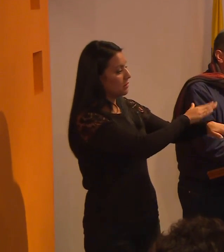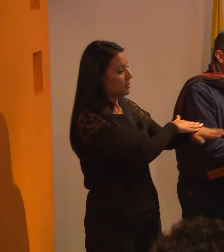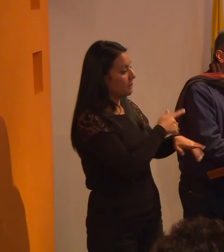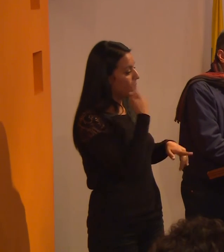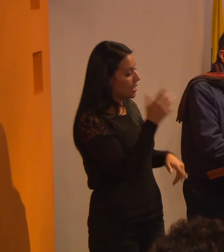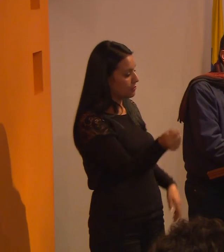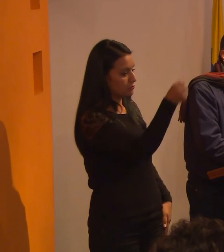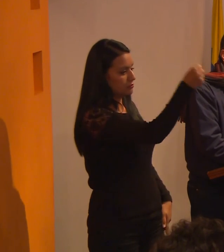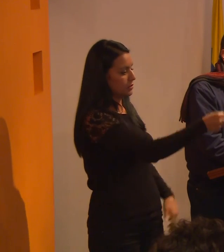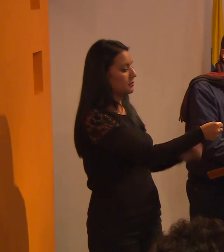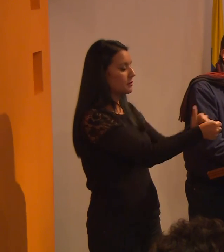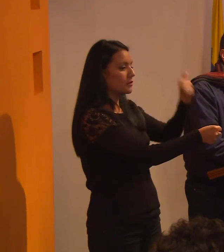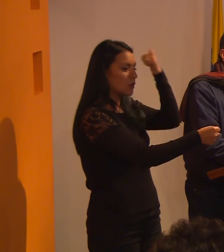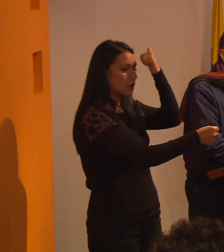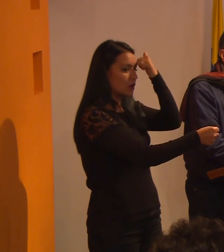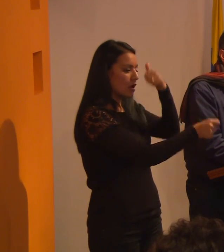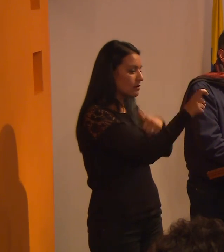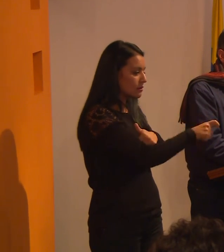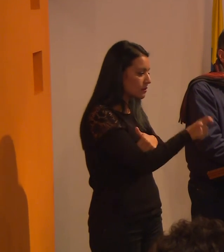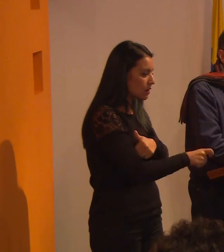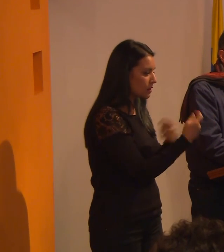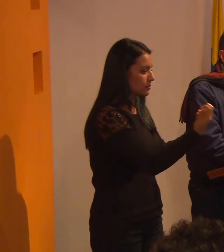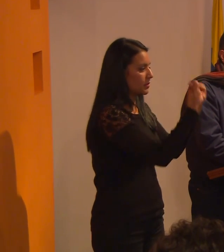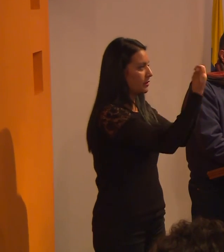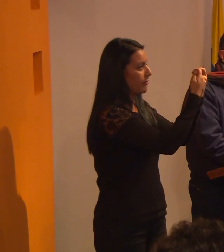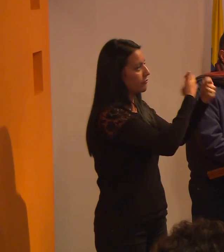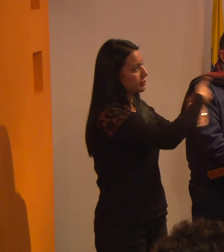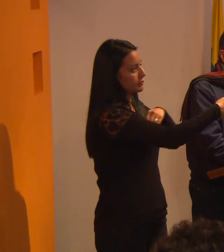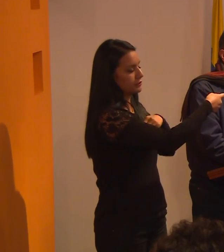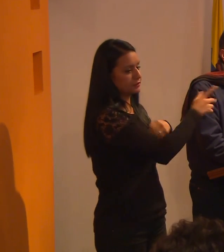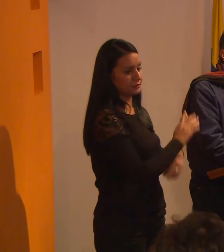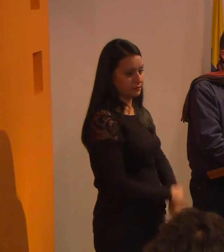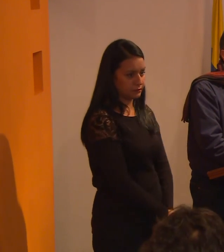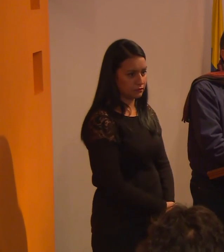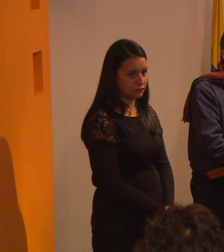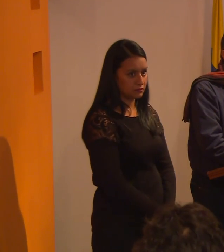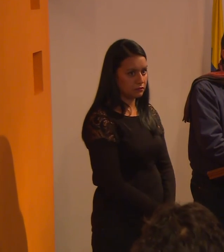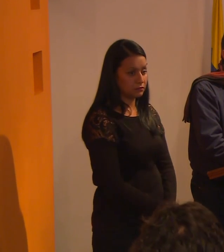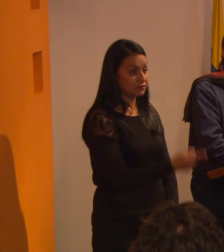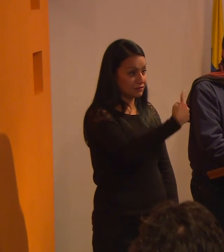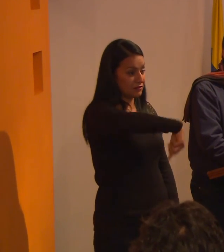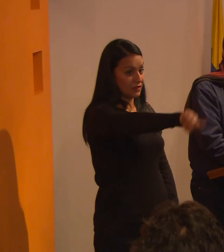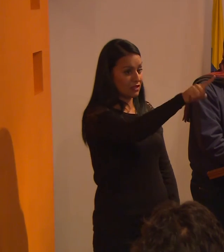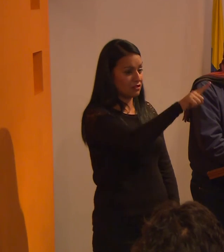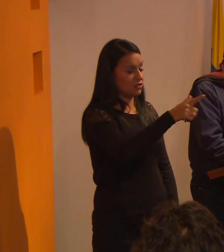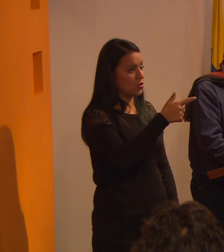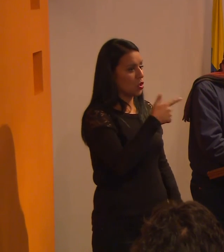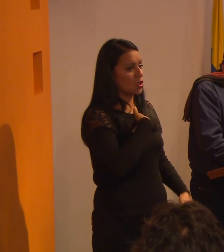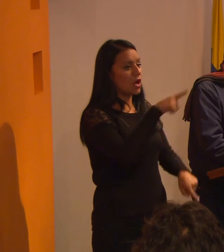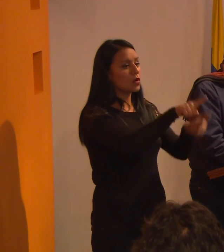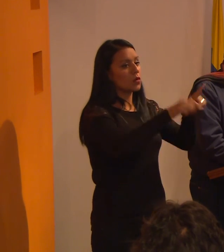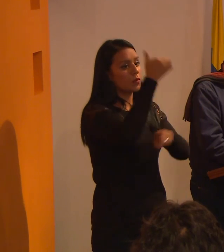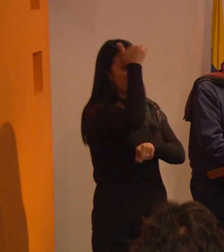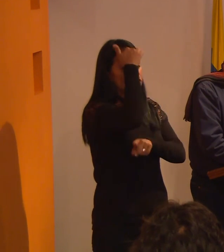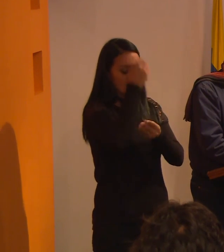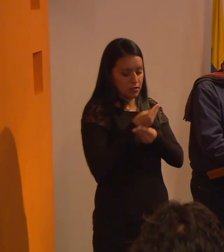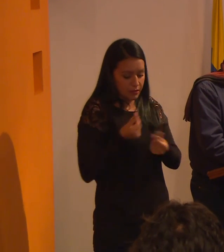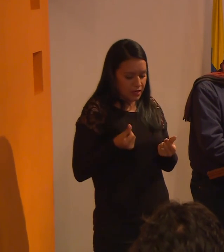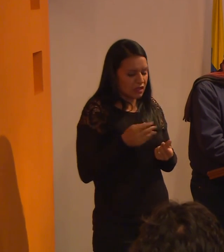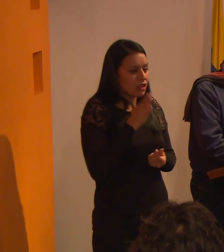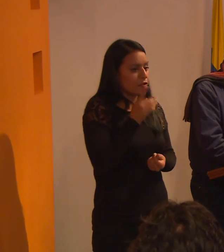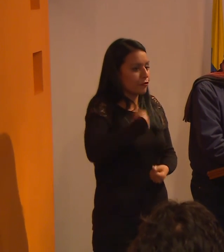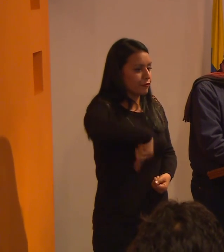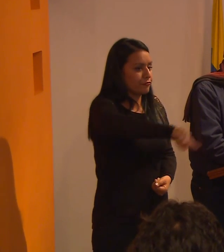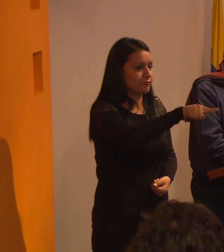maestro en función de las necesidades del mercado. Por lo tanto, los que estamos tendiendo a desaparecer somos nosotros